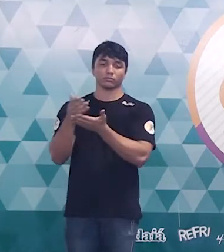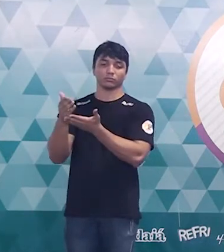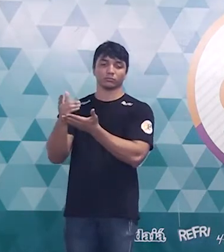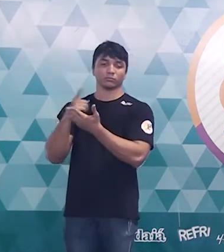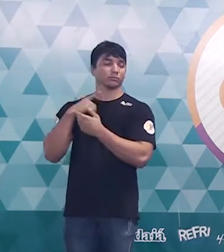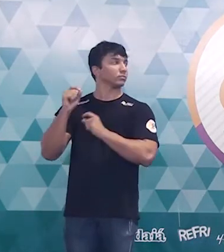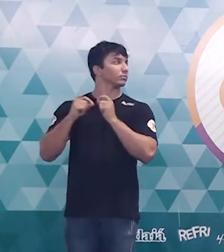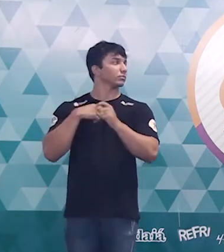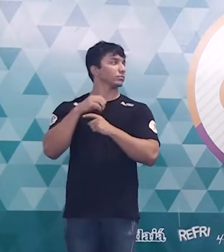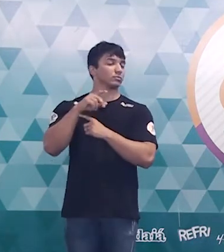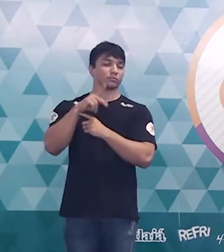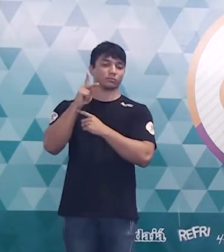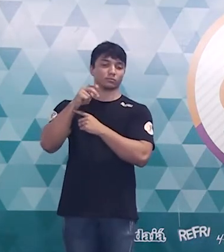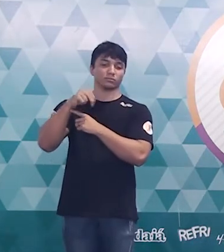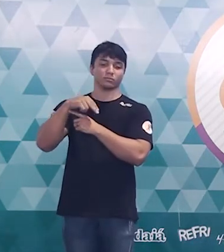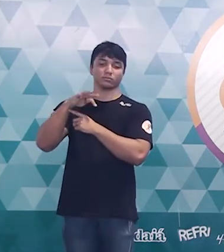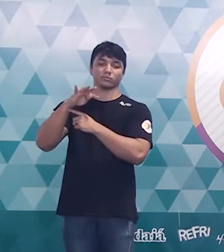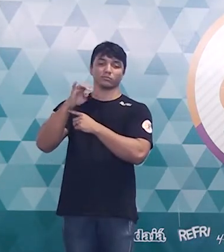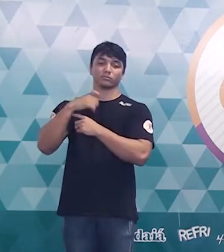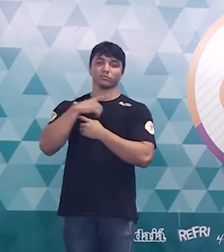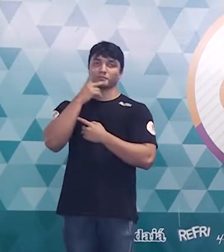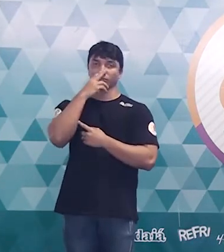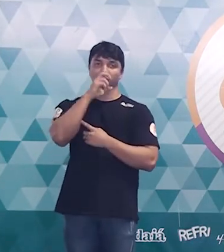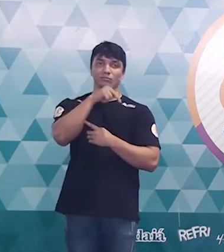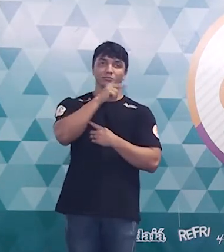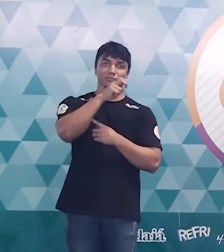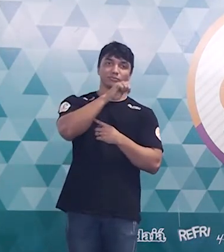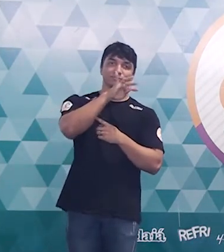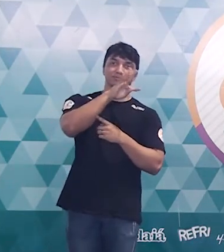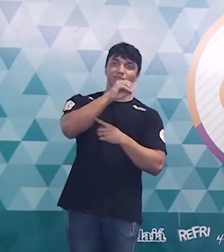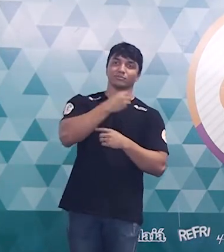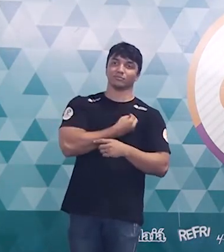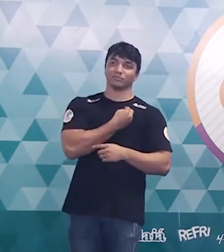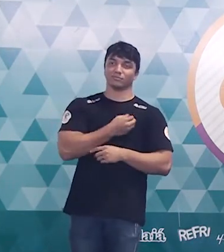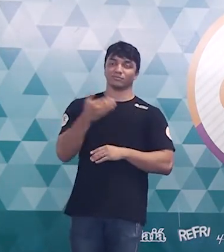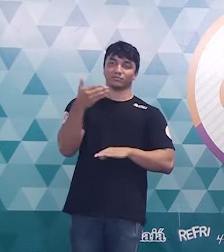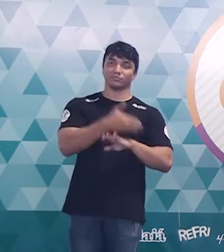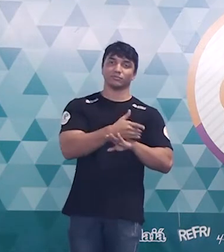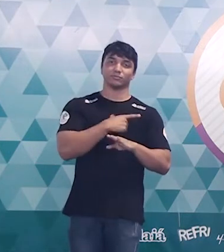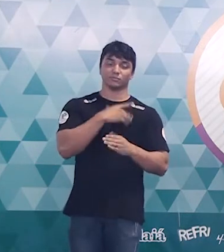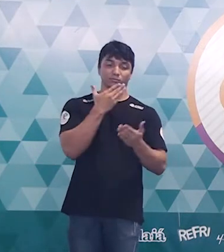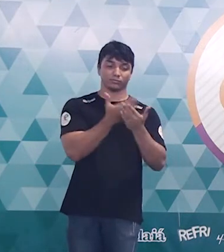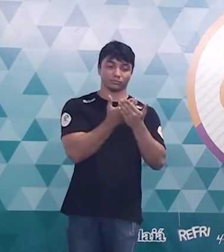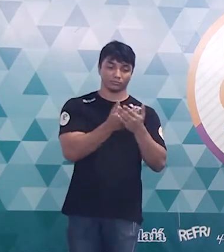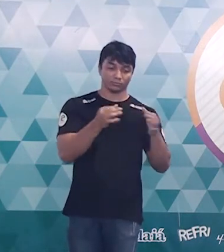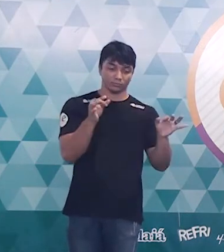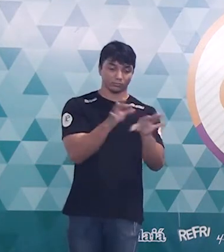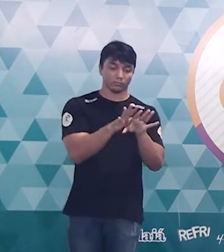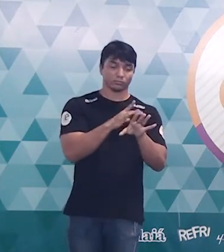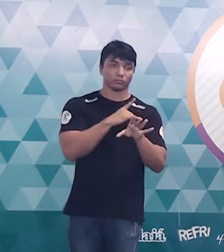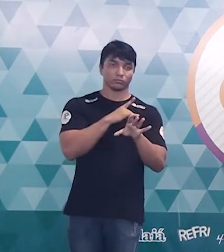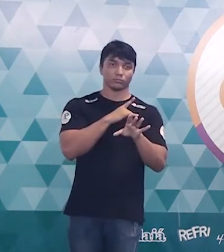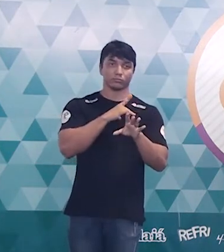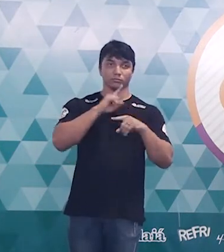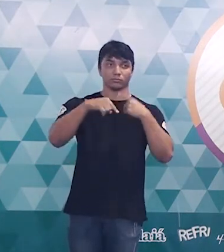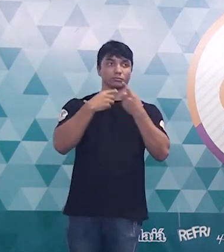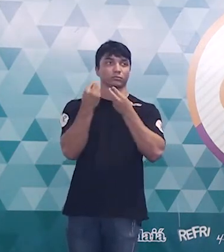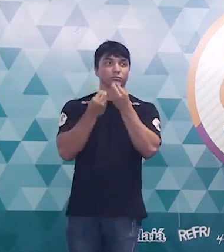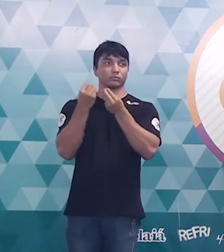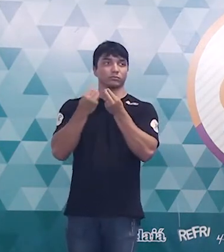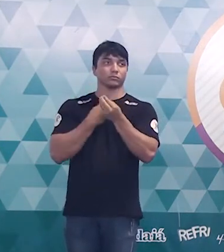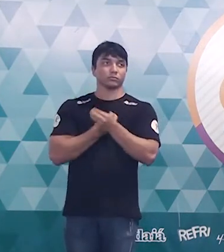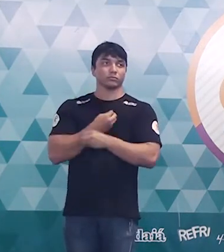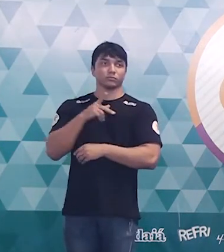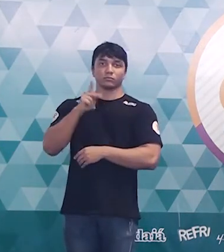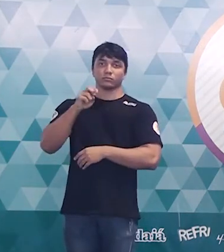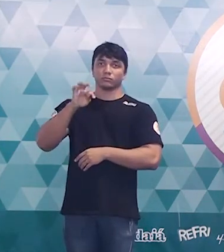uma canquete, você é um canquito presencial. Depois, durante a aula, eu vou dizer como você poderá ser um